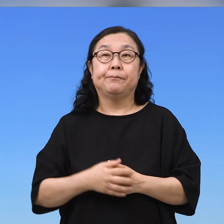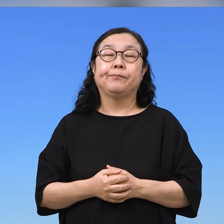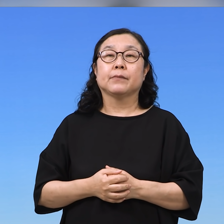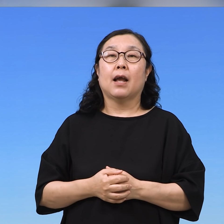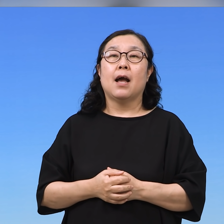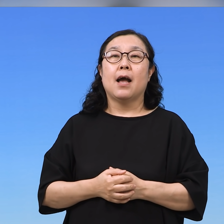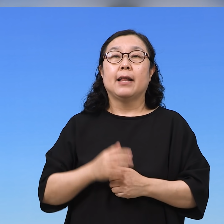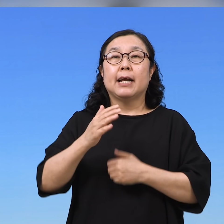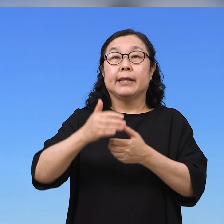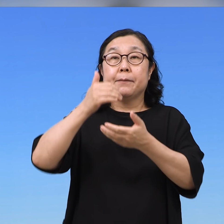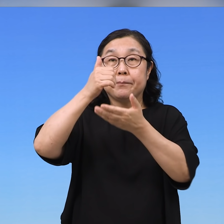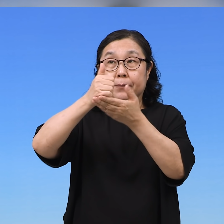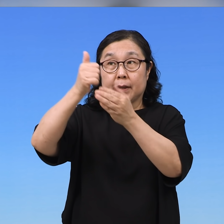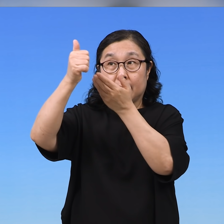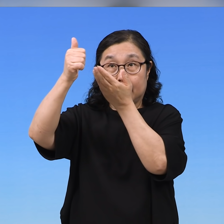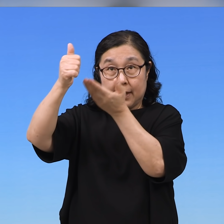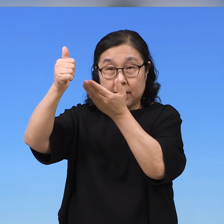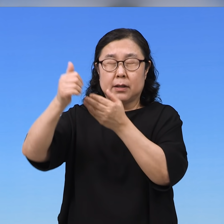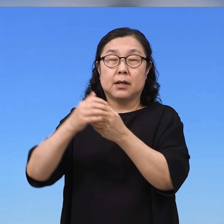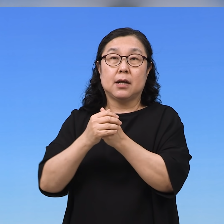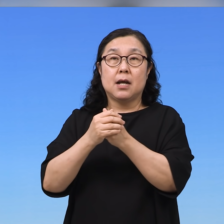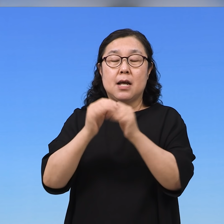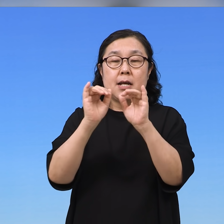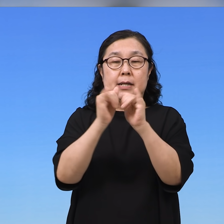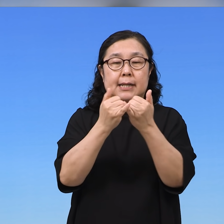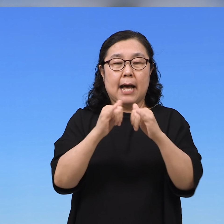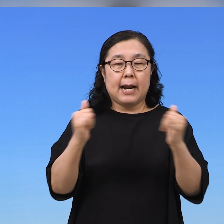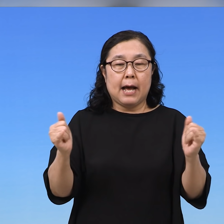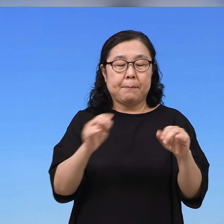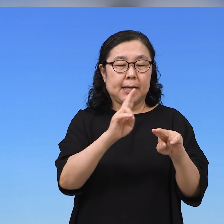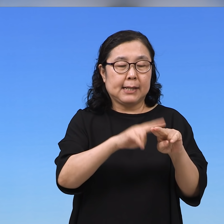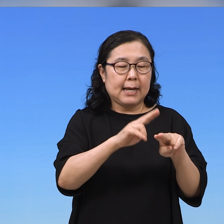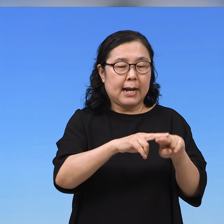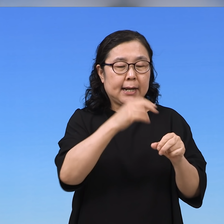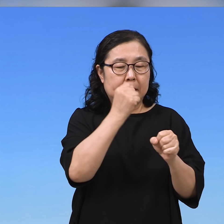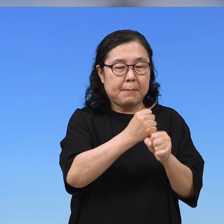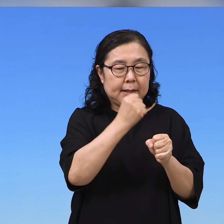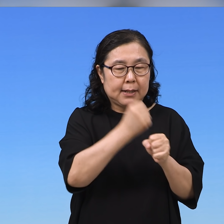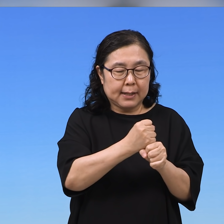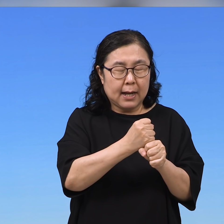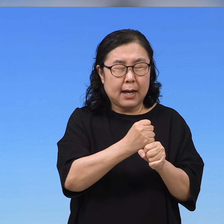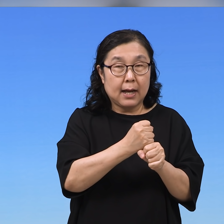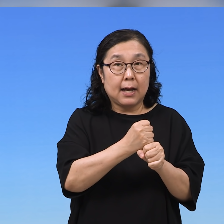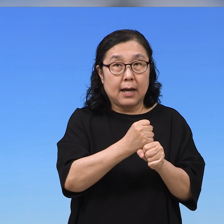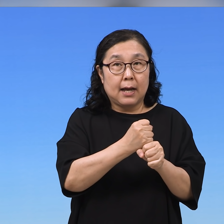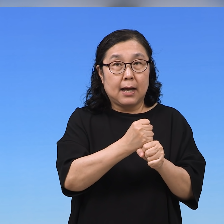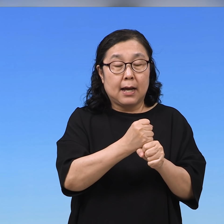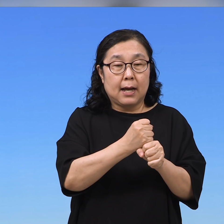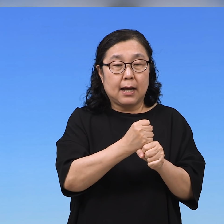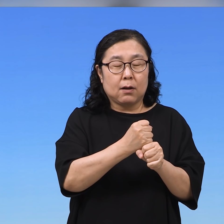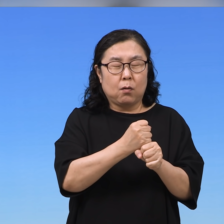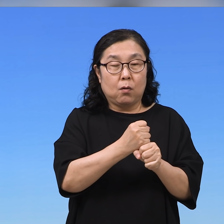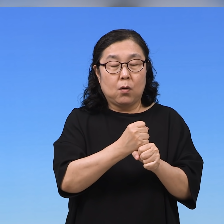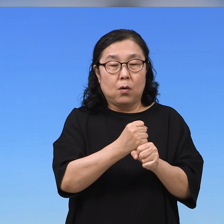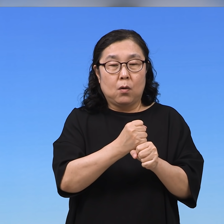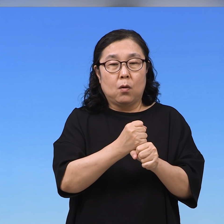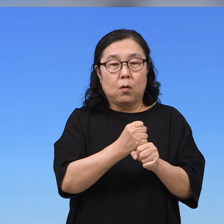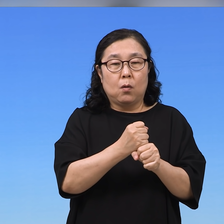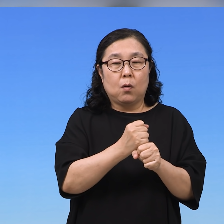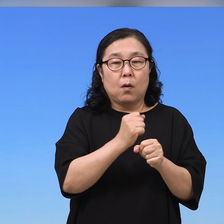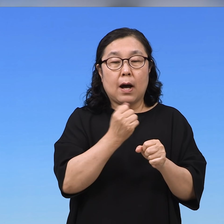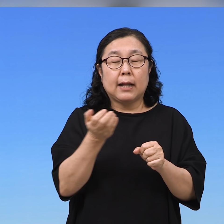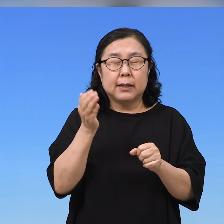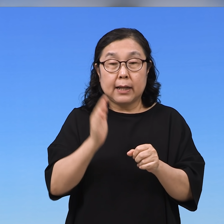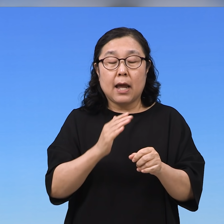정확합니다. 하나님은요, 그 사람이 자리를 만든다는 말을 하지 않습니까? 그 사람이 엄청난